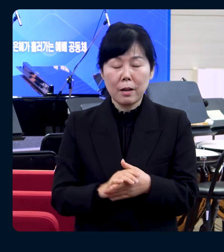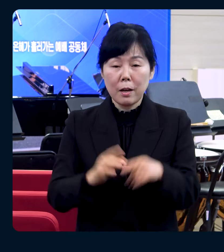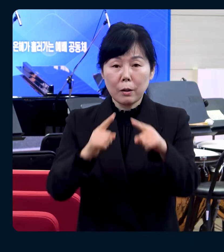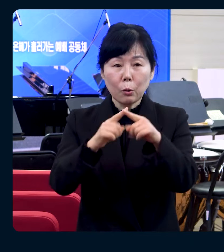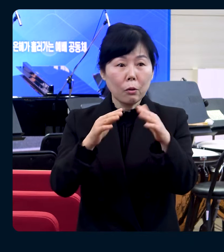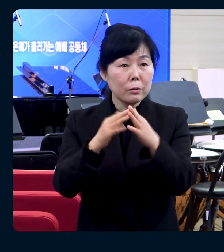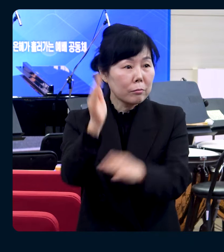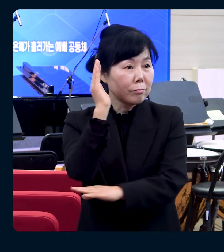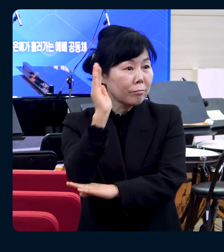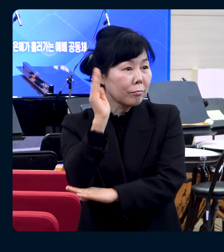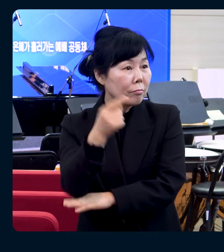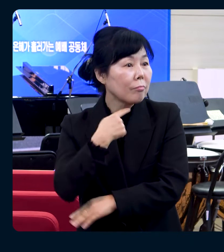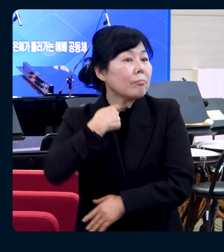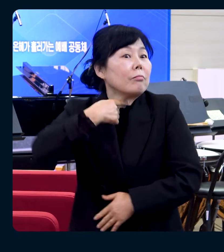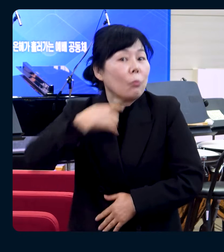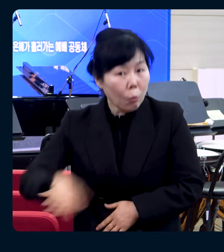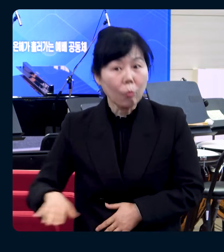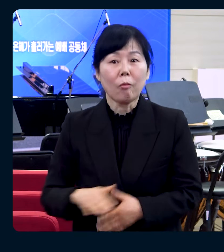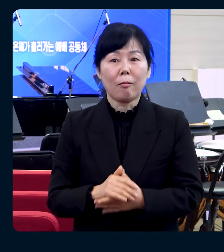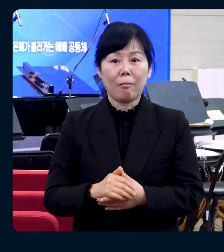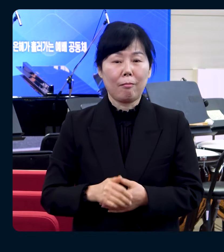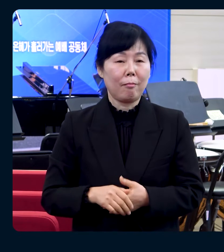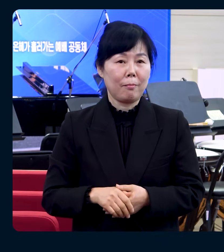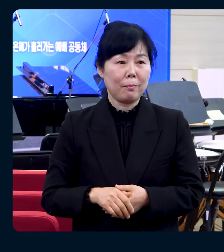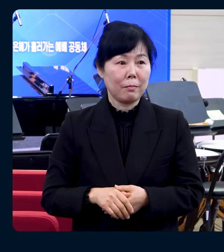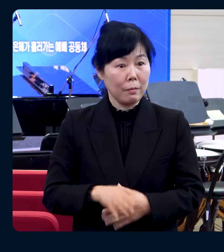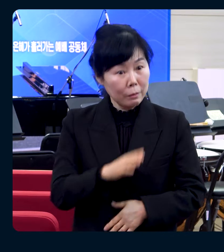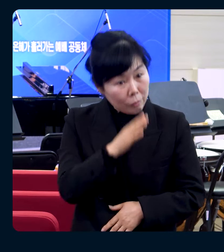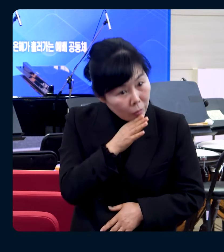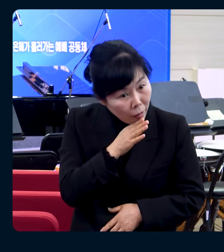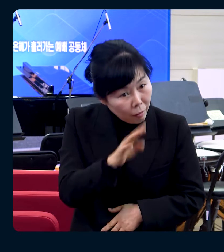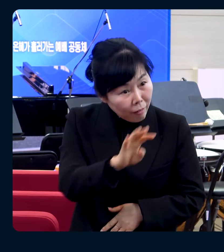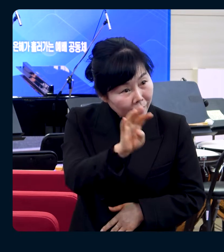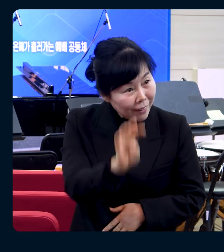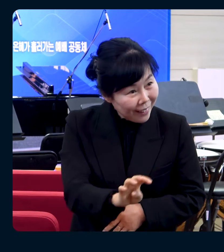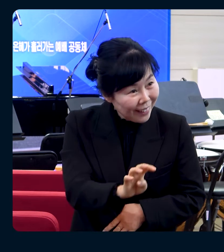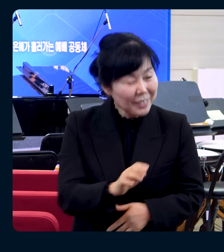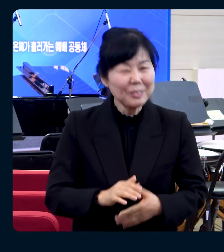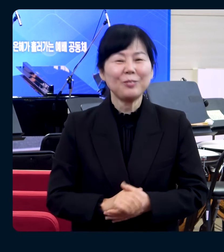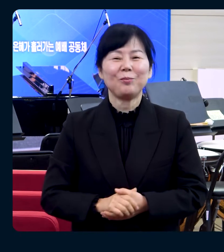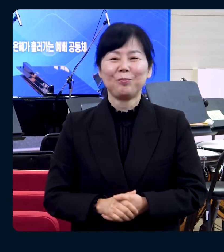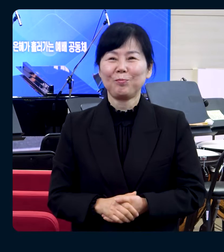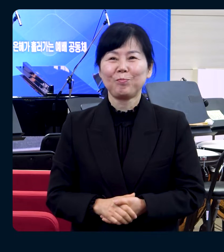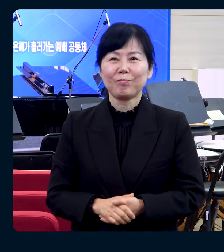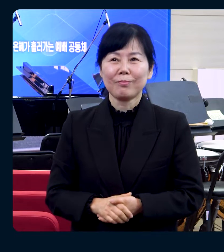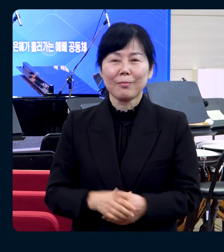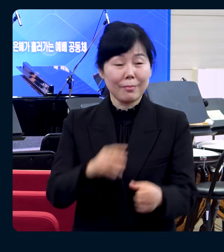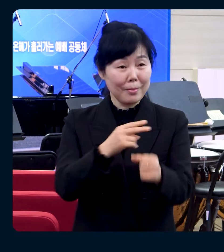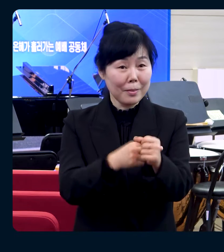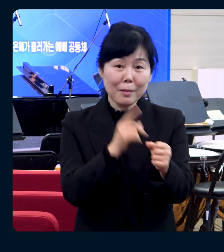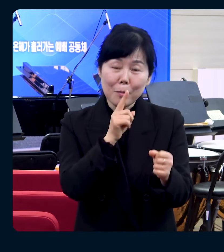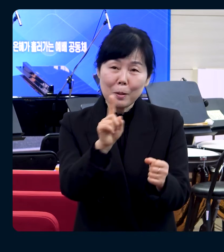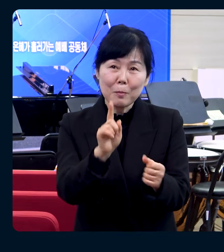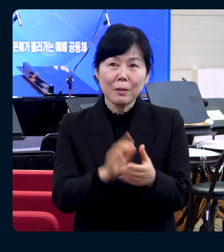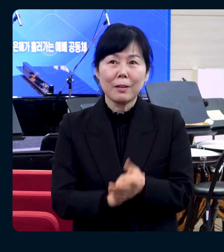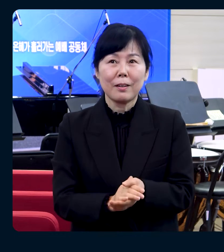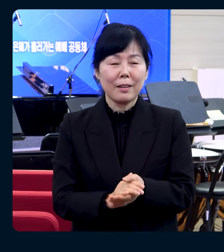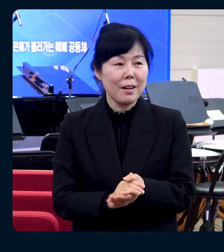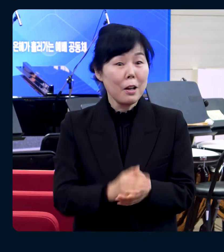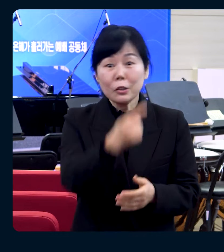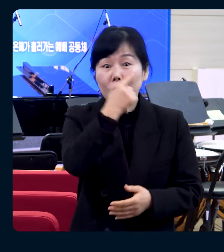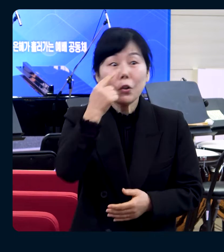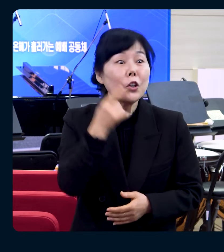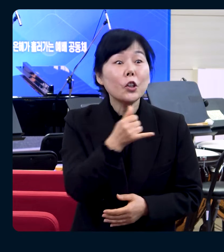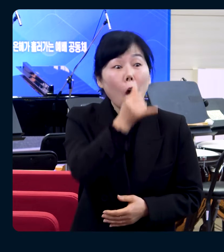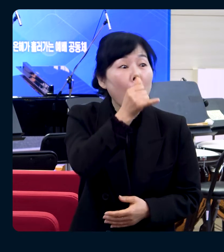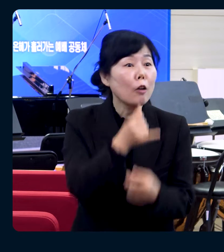번도 들어보지 못했던 이야기이기 때문에 진짜로 이렇게 되는 거죠. 그때 그 교수님이 그 근거로 두